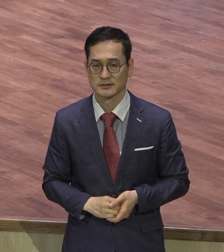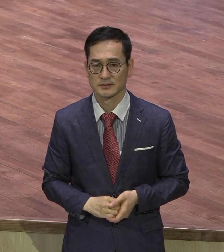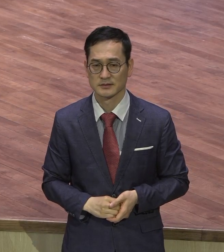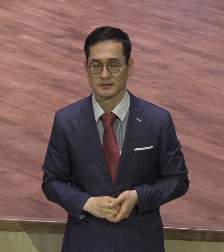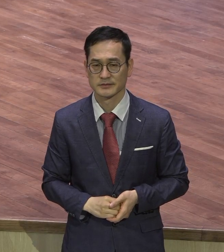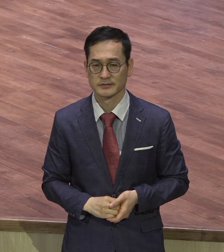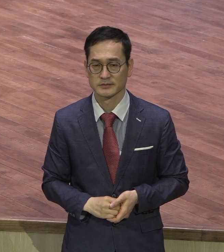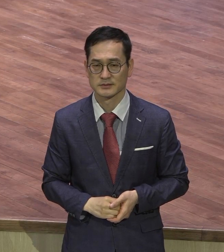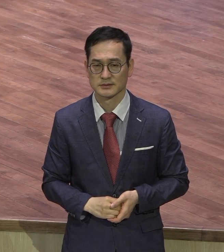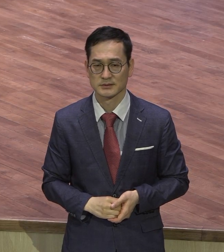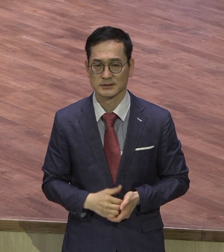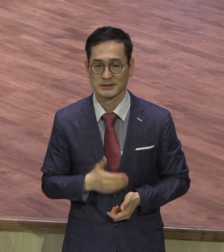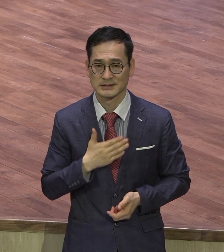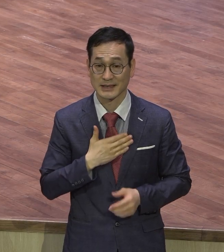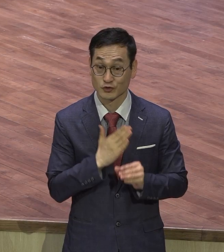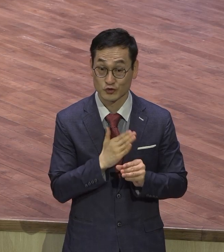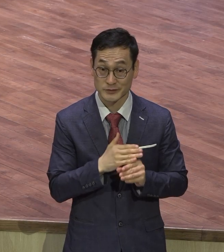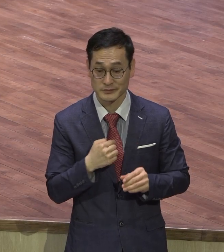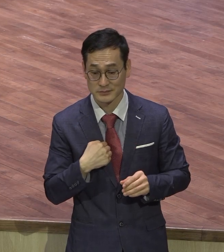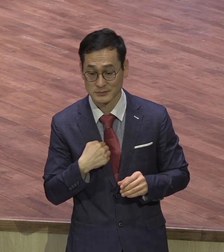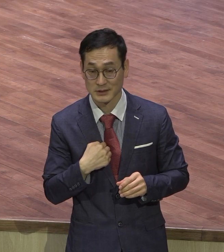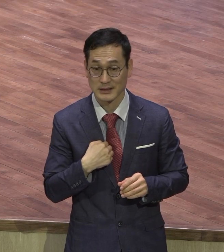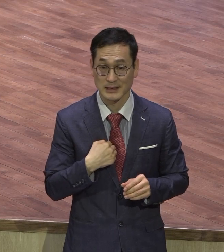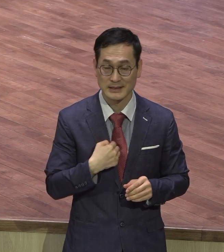기도예요. 자기 도취.